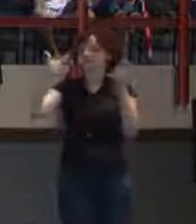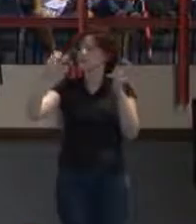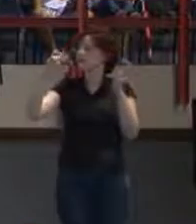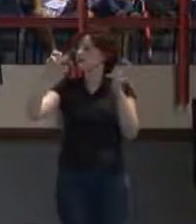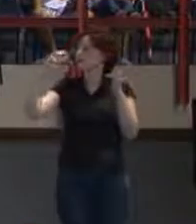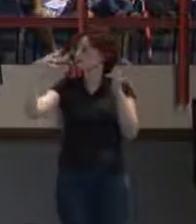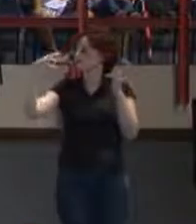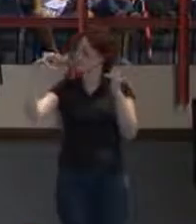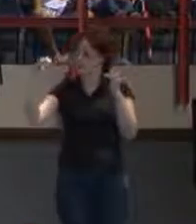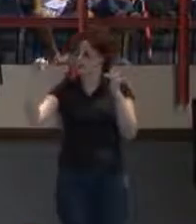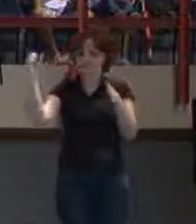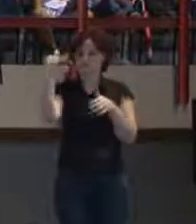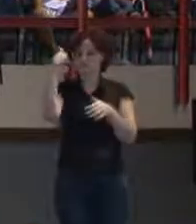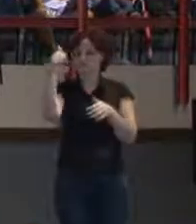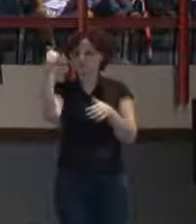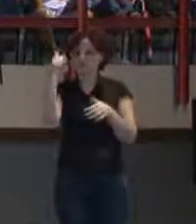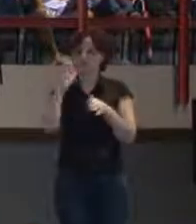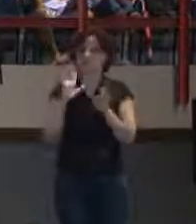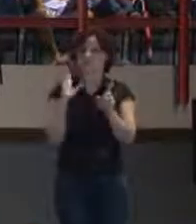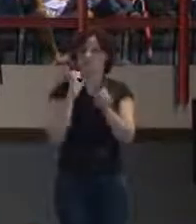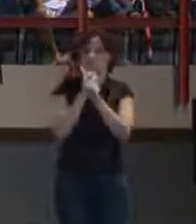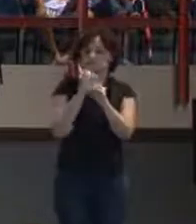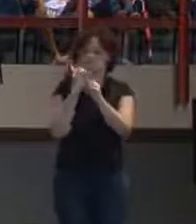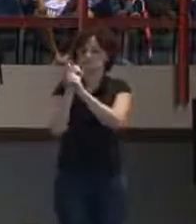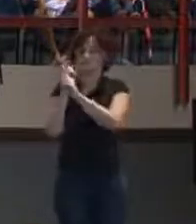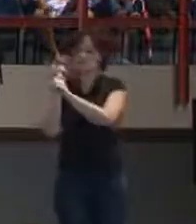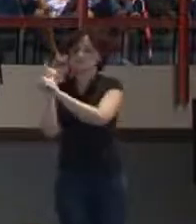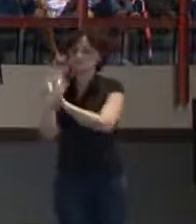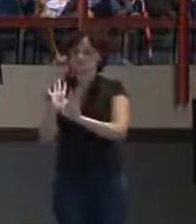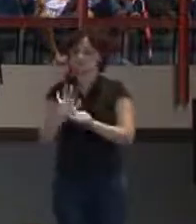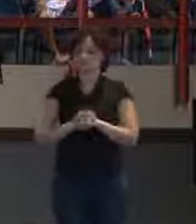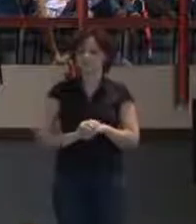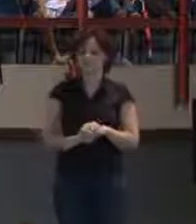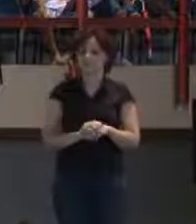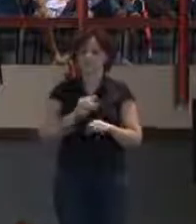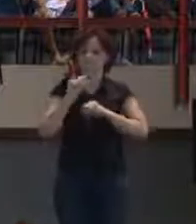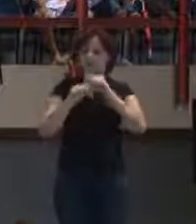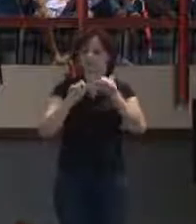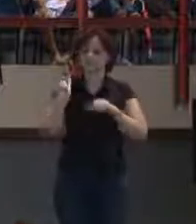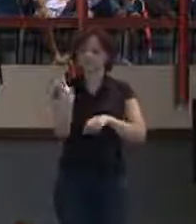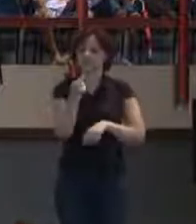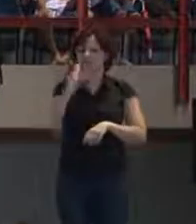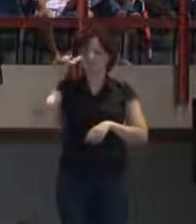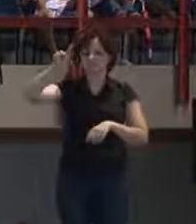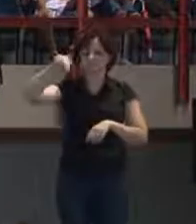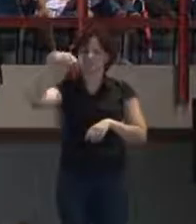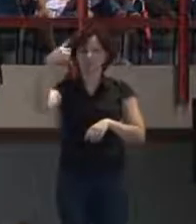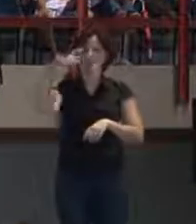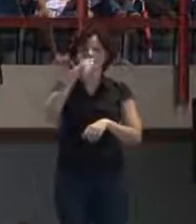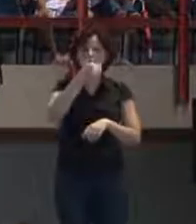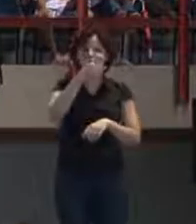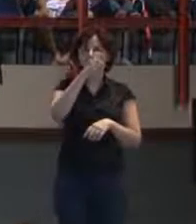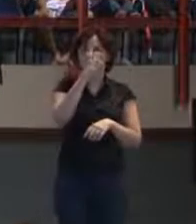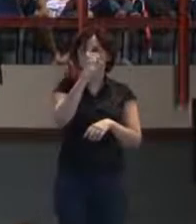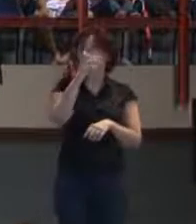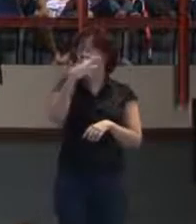ali, certo? O que aconteceu? Logo depois de 1530, eu não sou